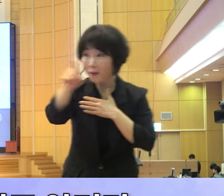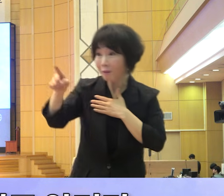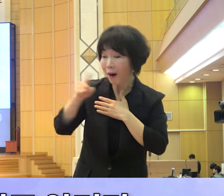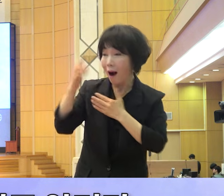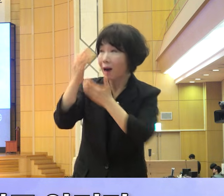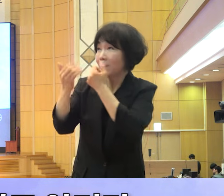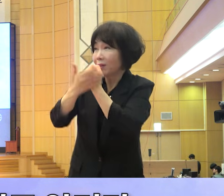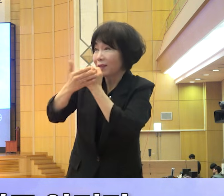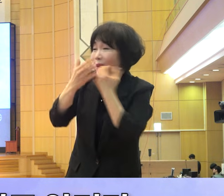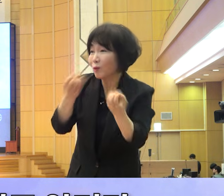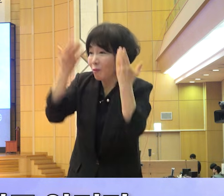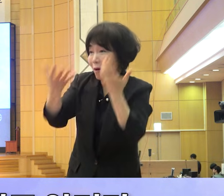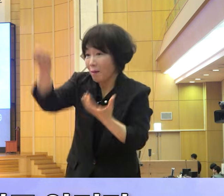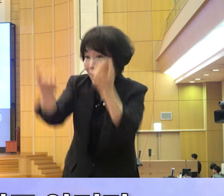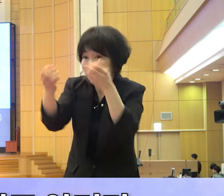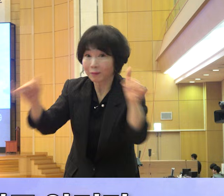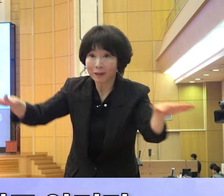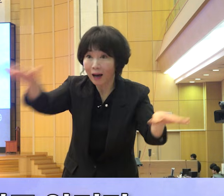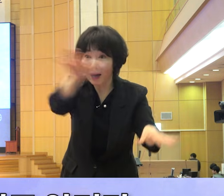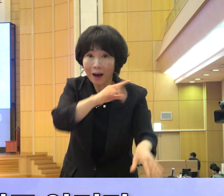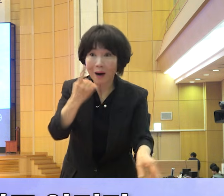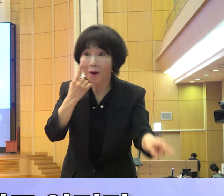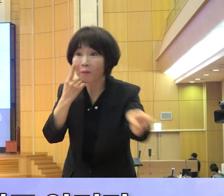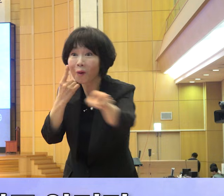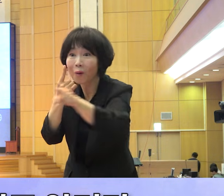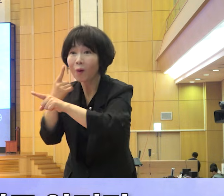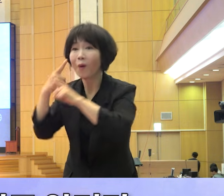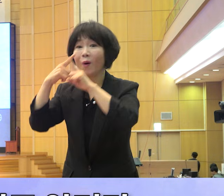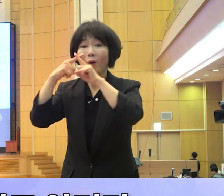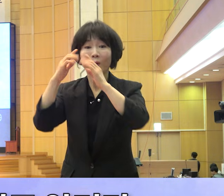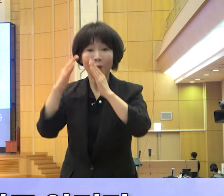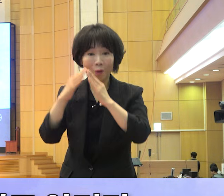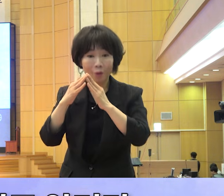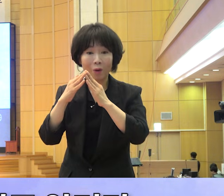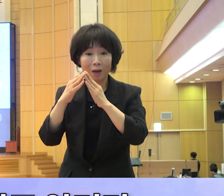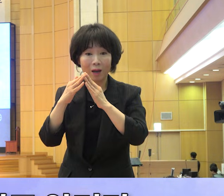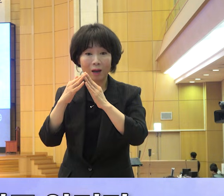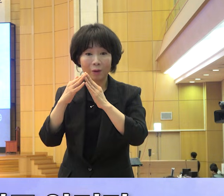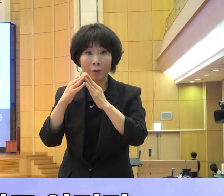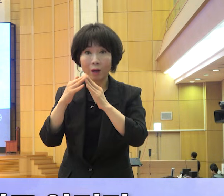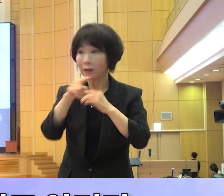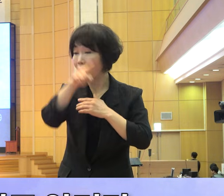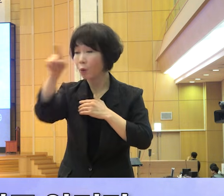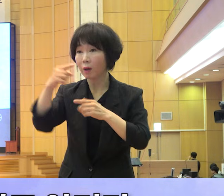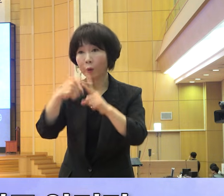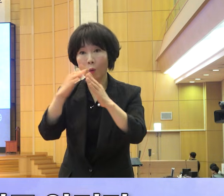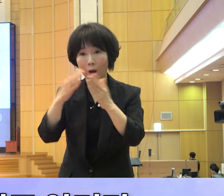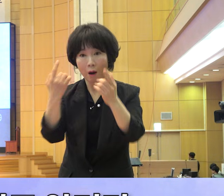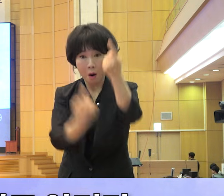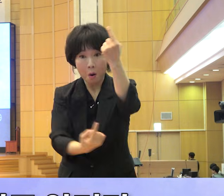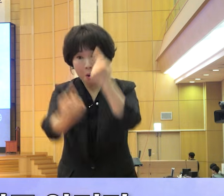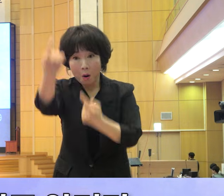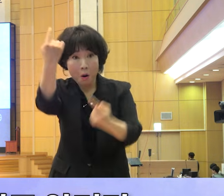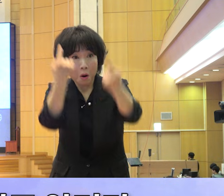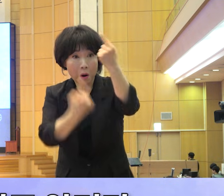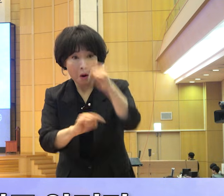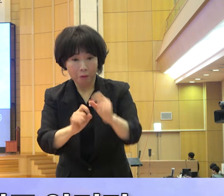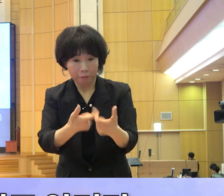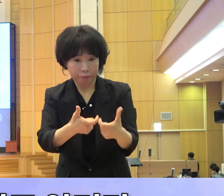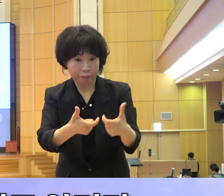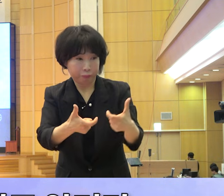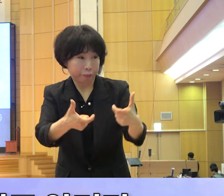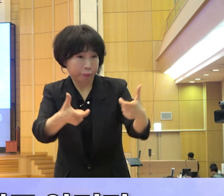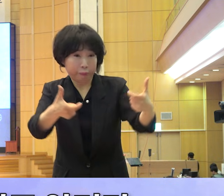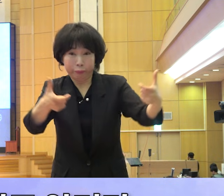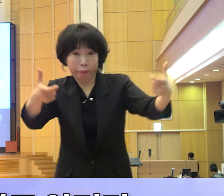하나님으로부터 은혜와 축복을 받는 사람들, 그리고 교회가 다 같은 교회 같지만 부흥되는 교회들 보면요,